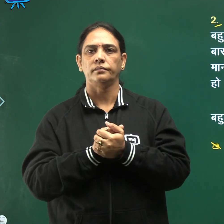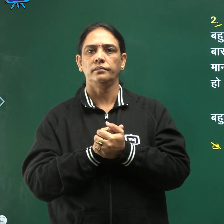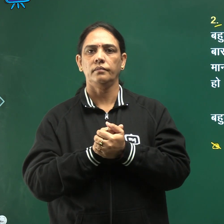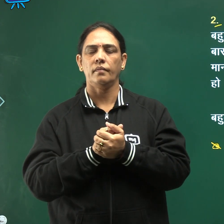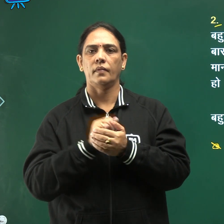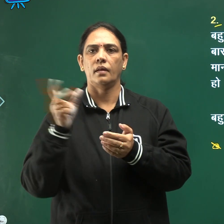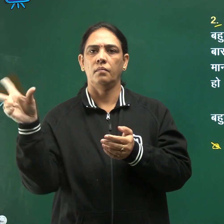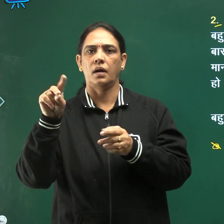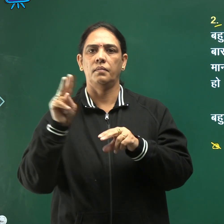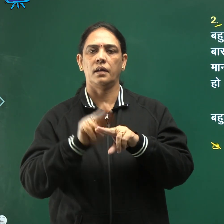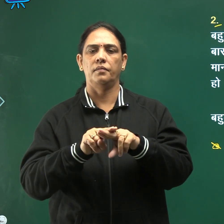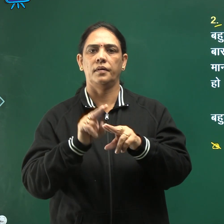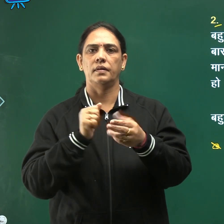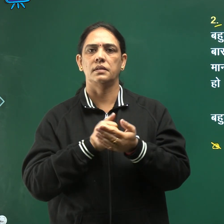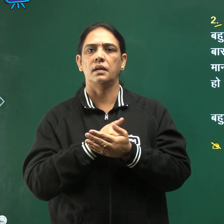बहुलक का